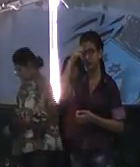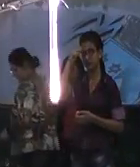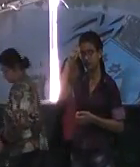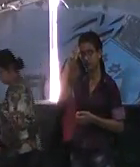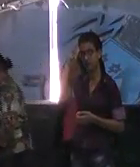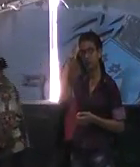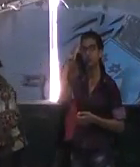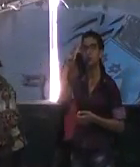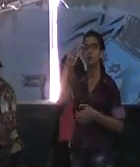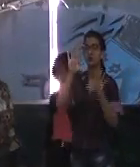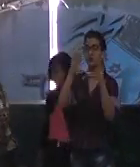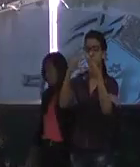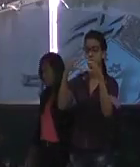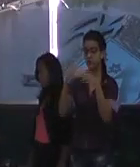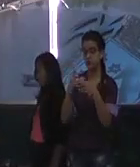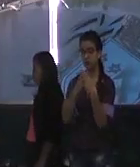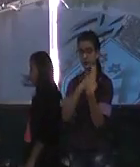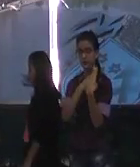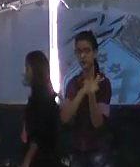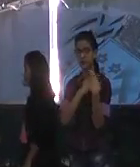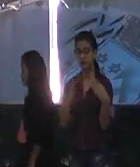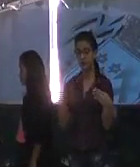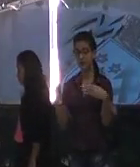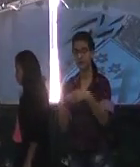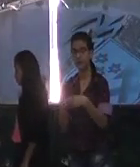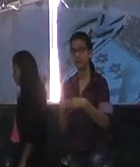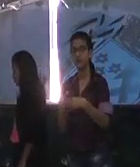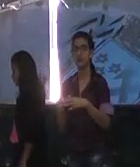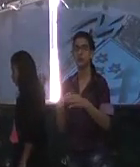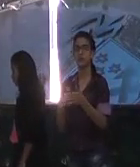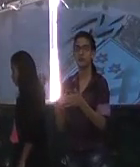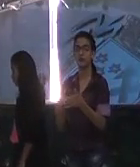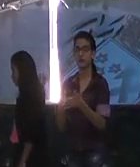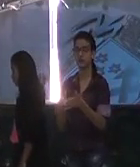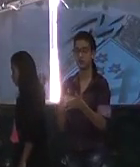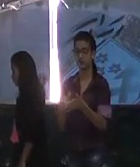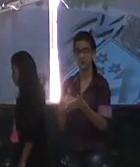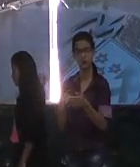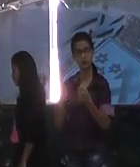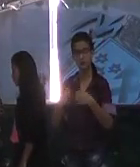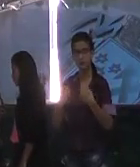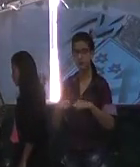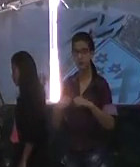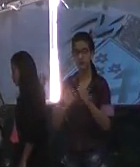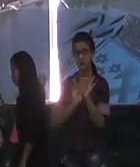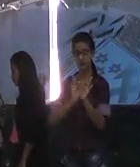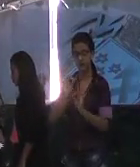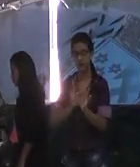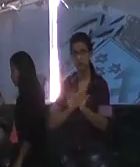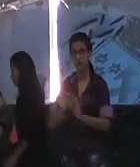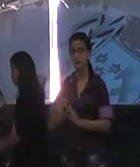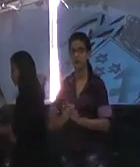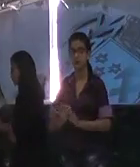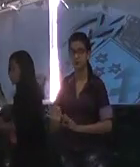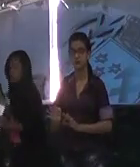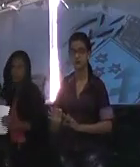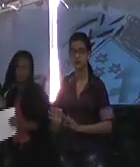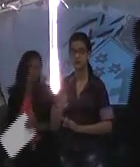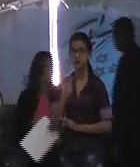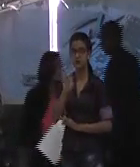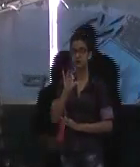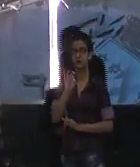chegar à Secretaria de Fazenda para que seja feito o pagamento. Lógico que a gente tem que trabalhar com planejamento, né? Não é só